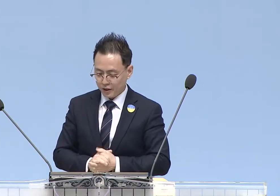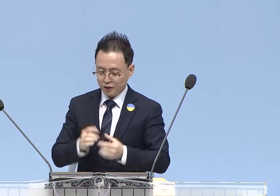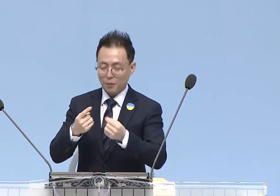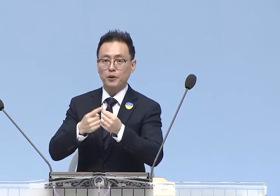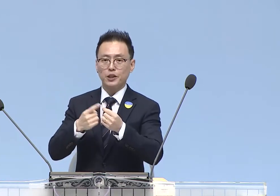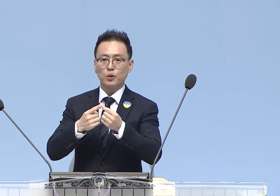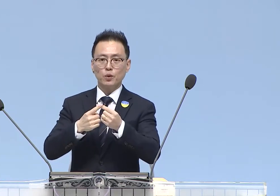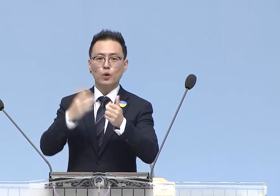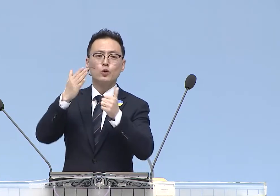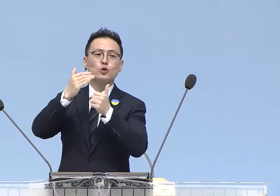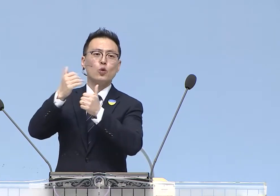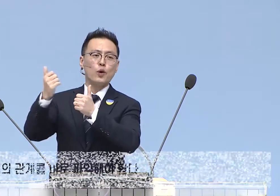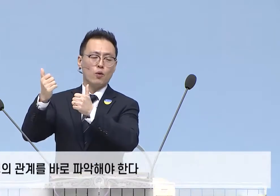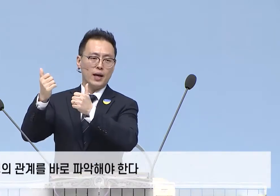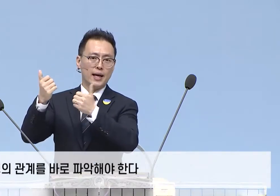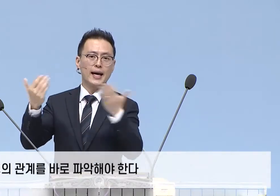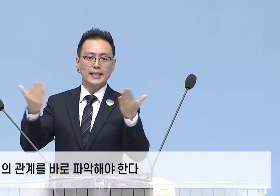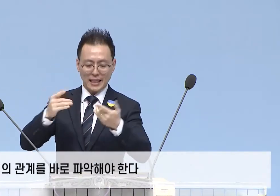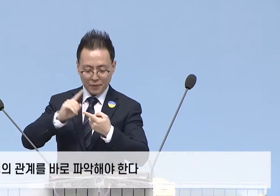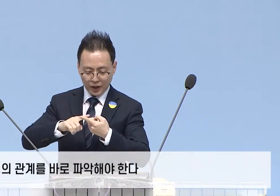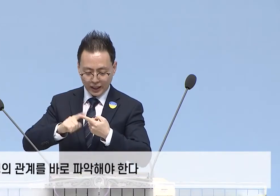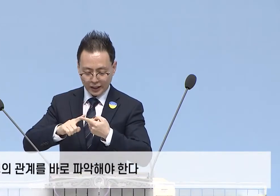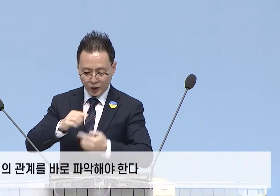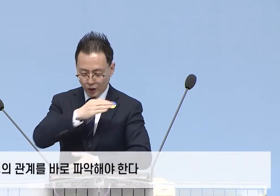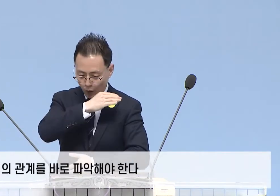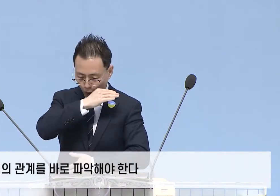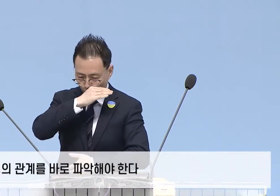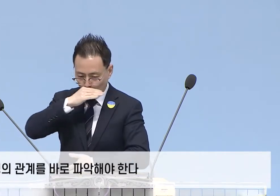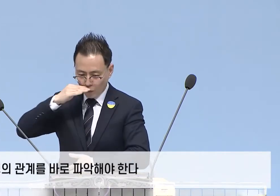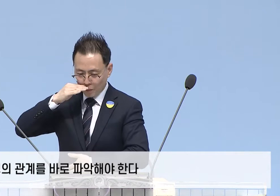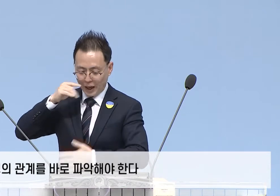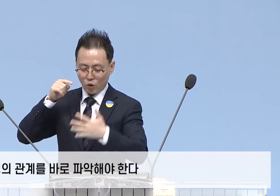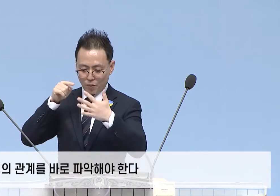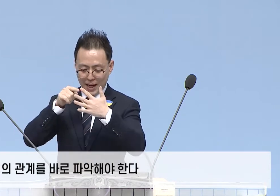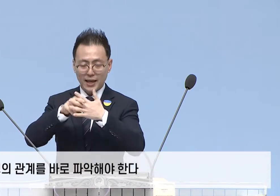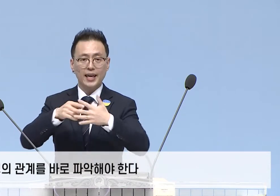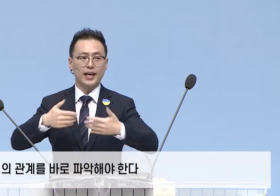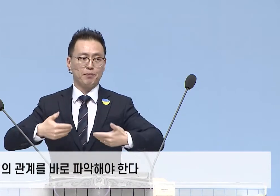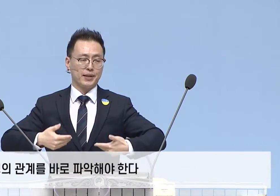첫 번째로, 소명과 사명에 대해서 바로 파악해야 합니다.